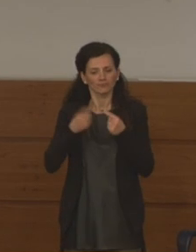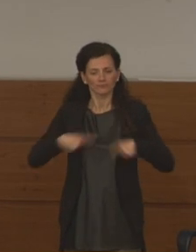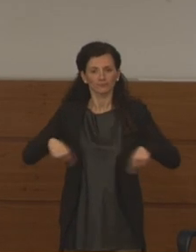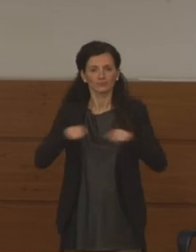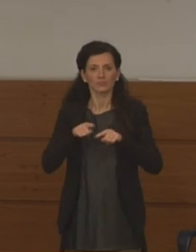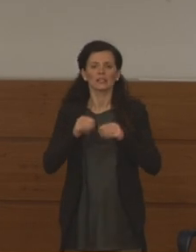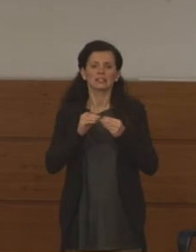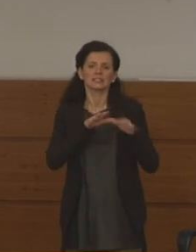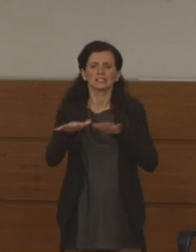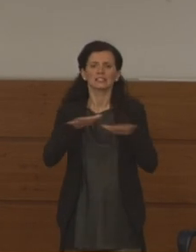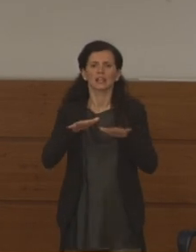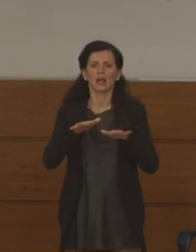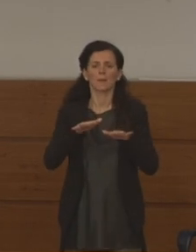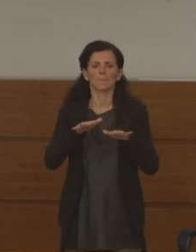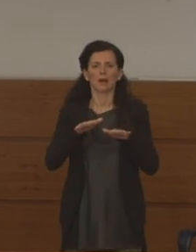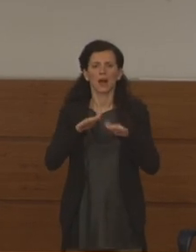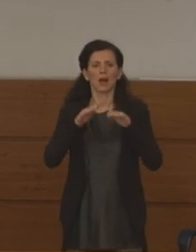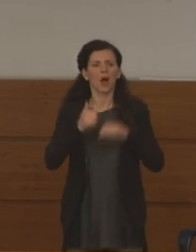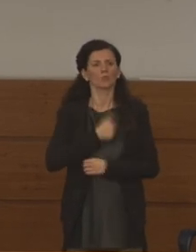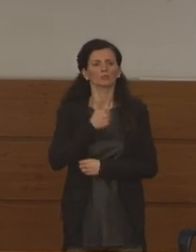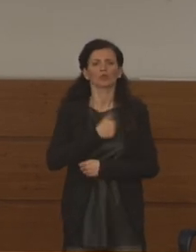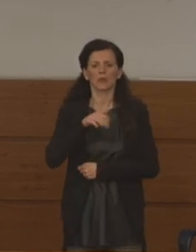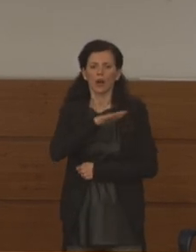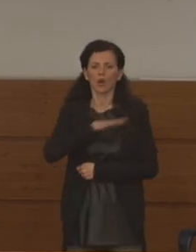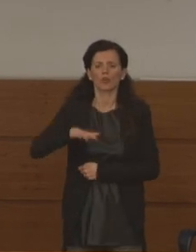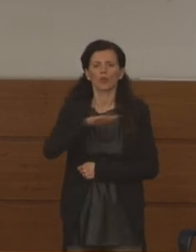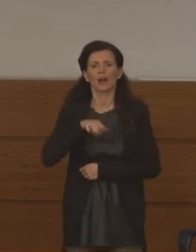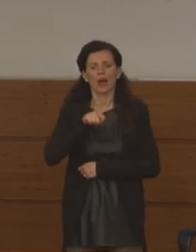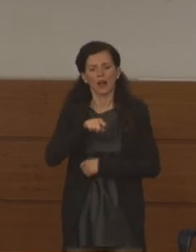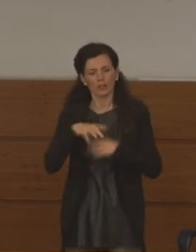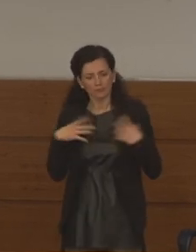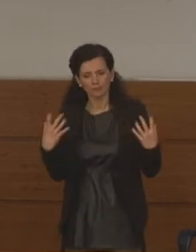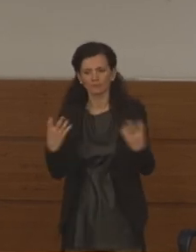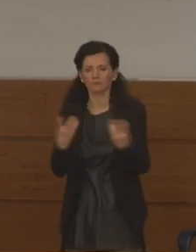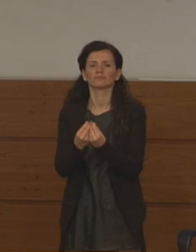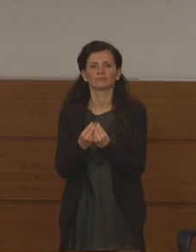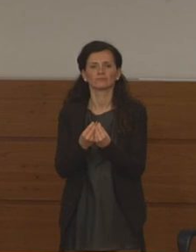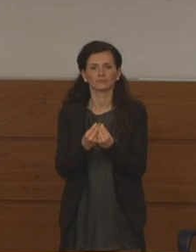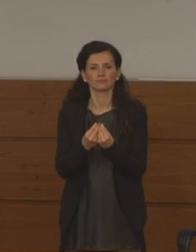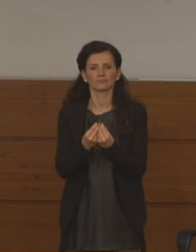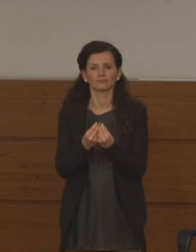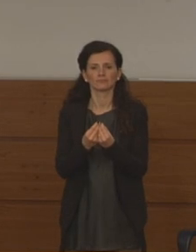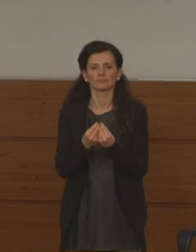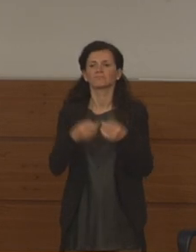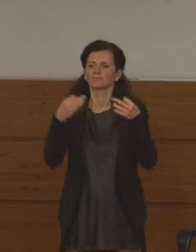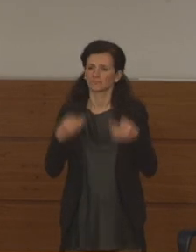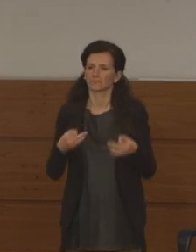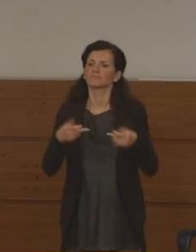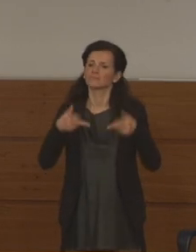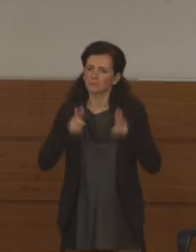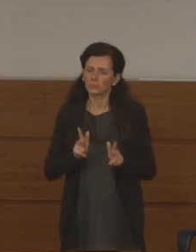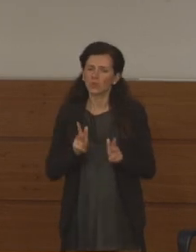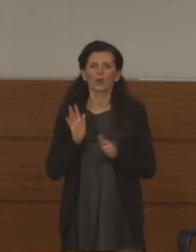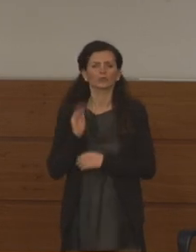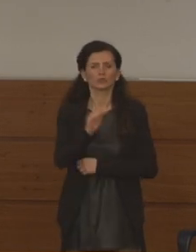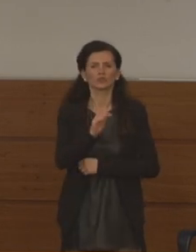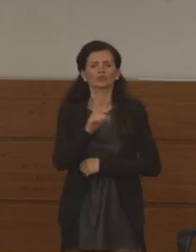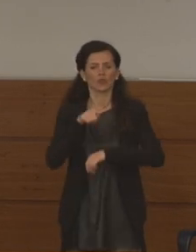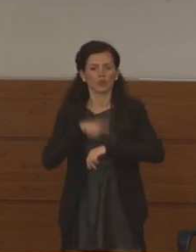è riunito in seduta permanente ogni giorno alle ore